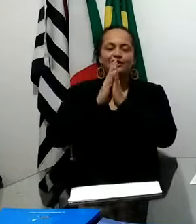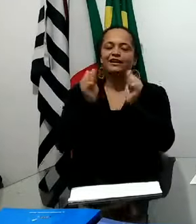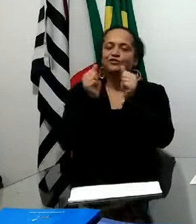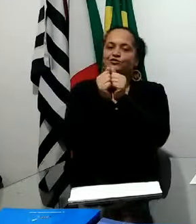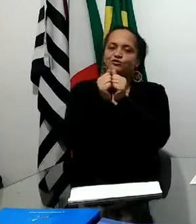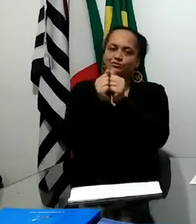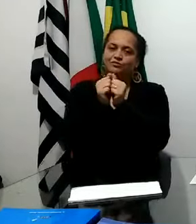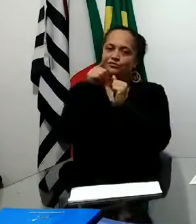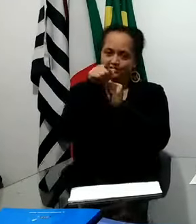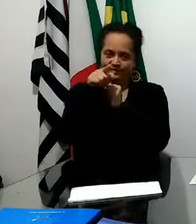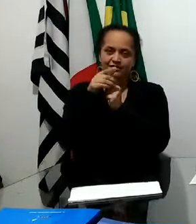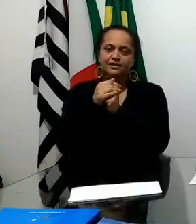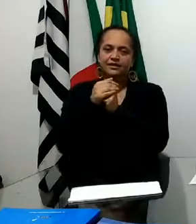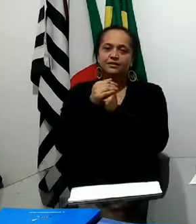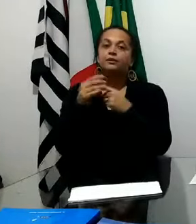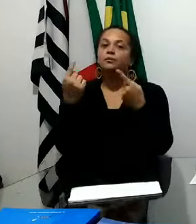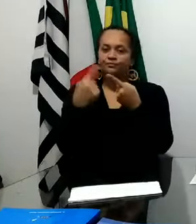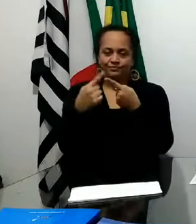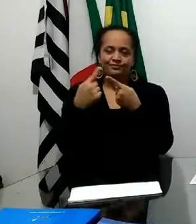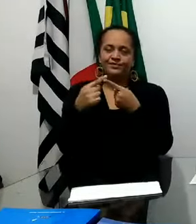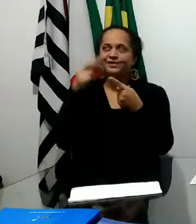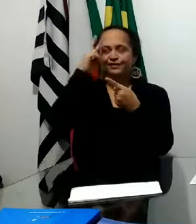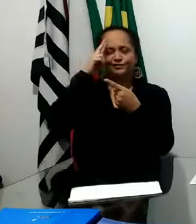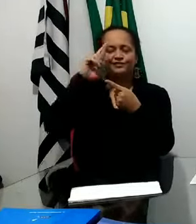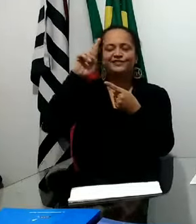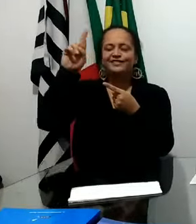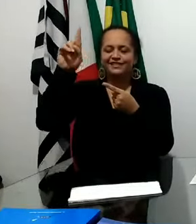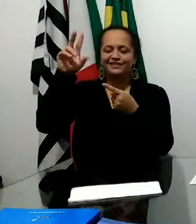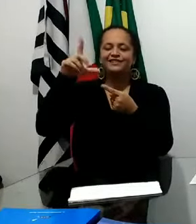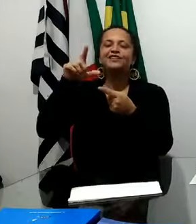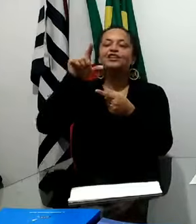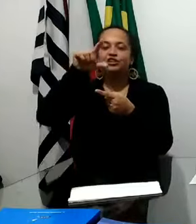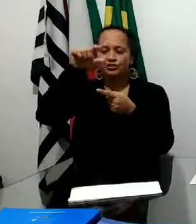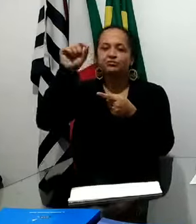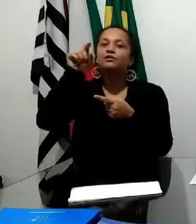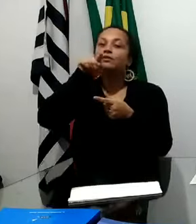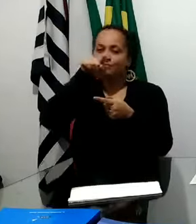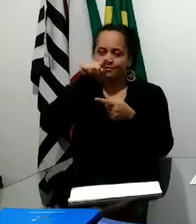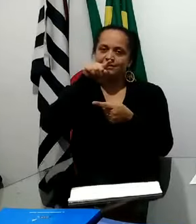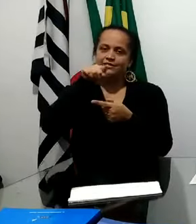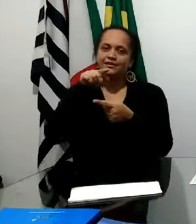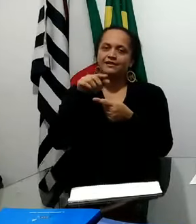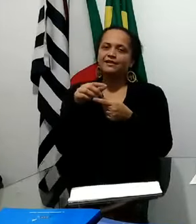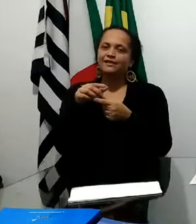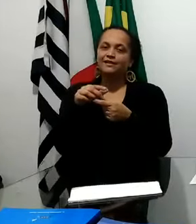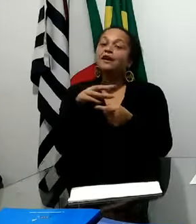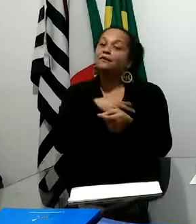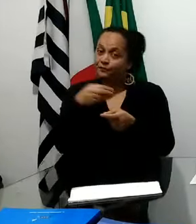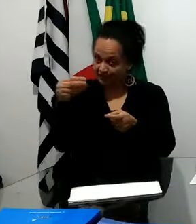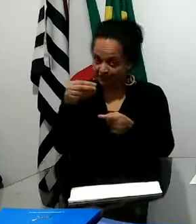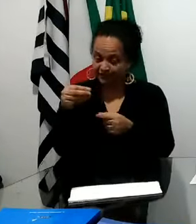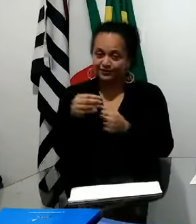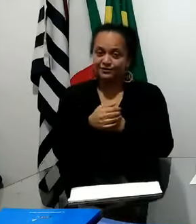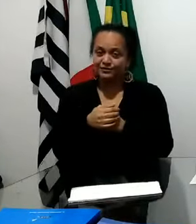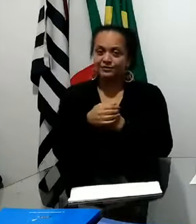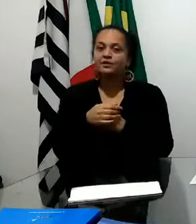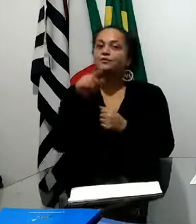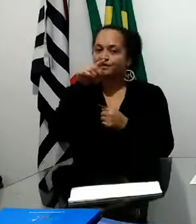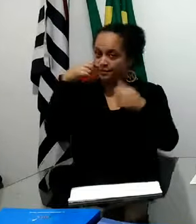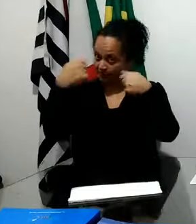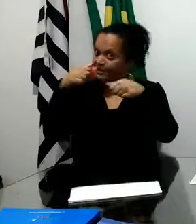você porque o Senhor tem nos chamado, o Senhor tem nos alertado. Filhos, se